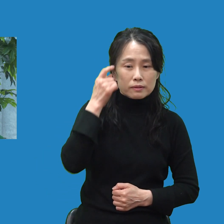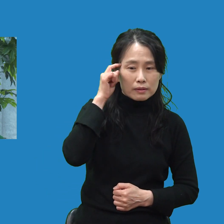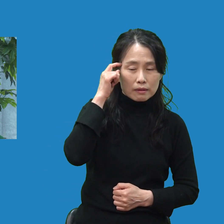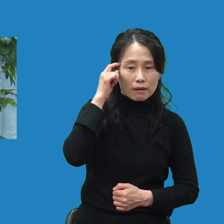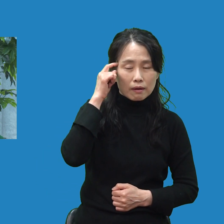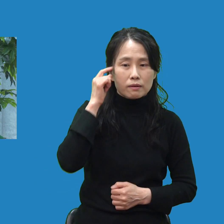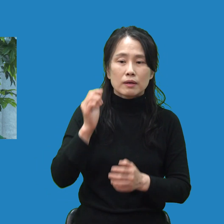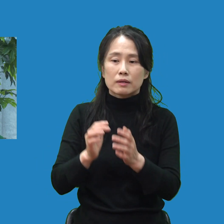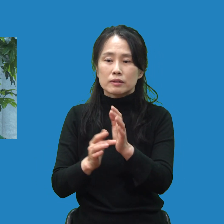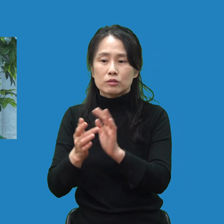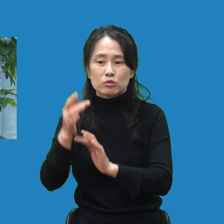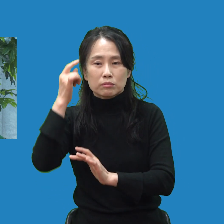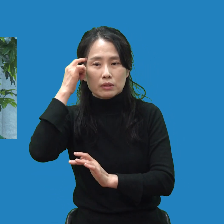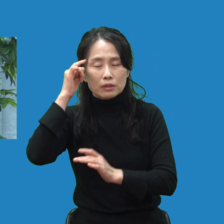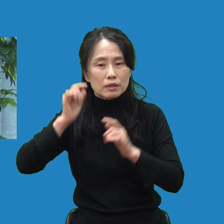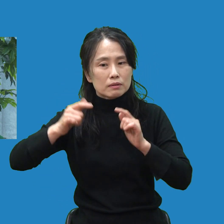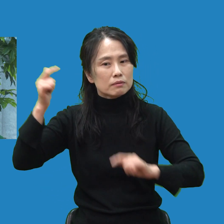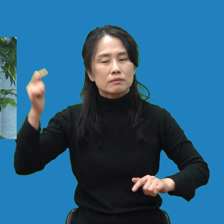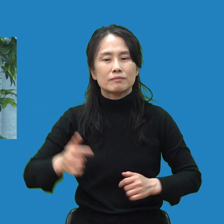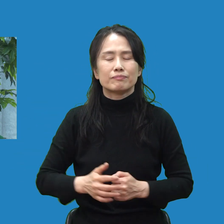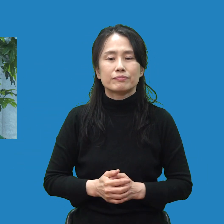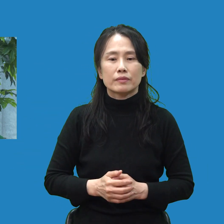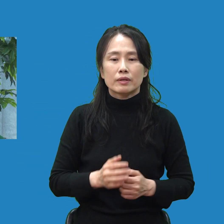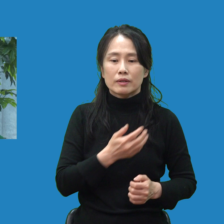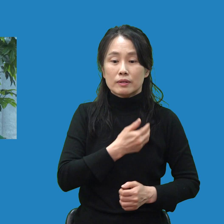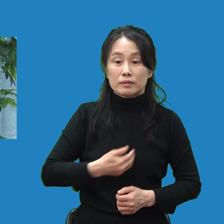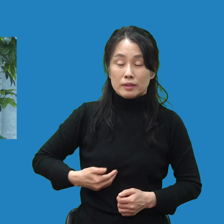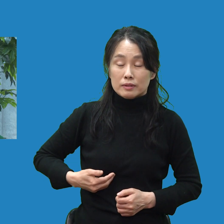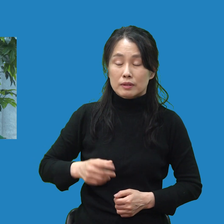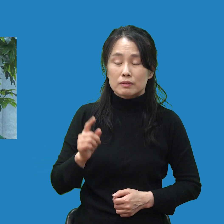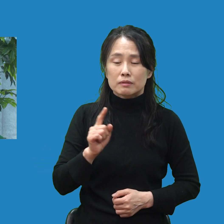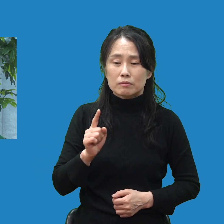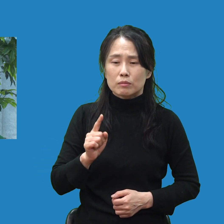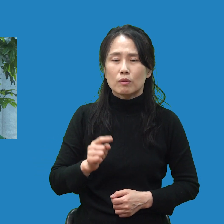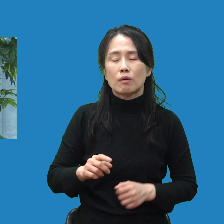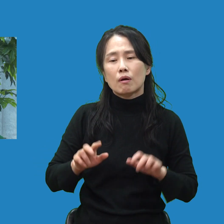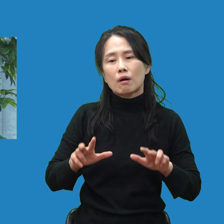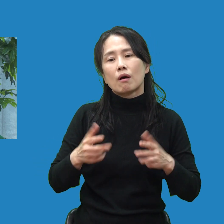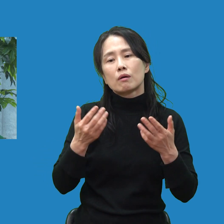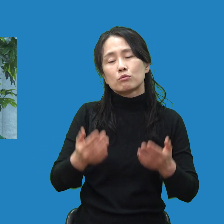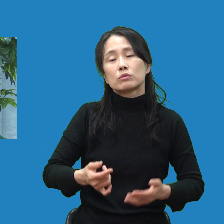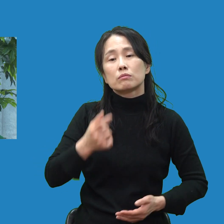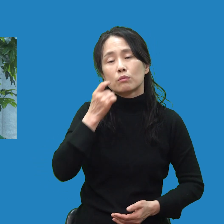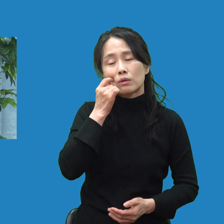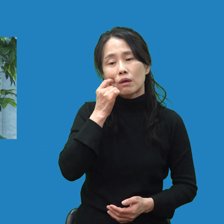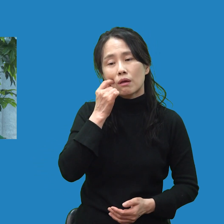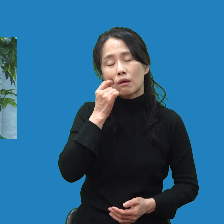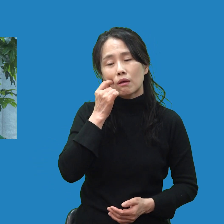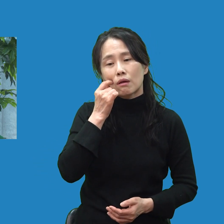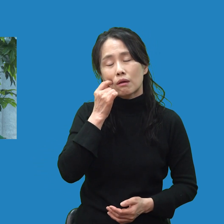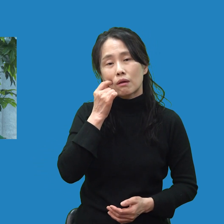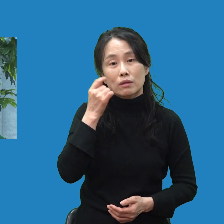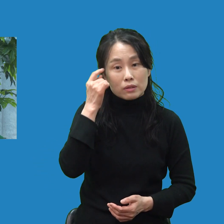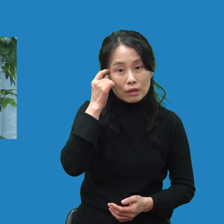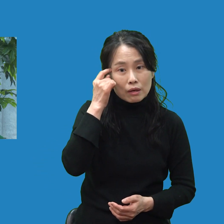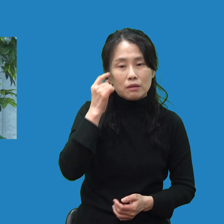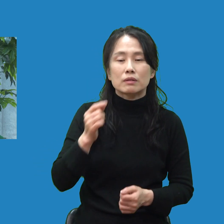모인 무리들을 목자 없는 양으로 보고 계셨다는 거예요.